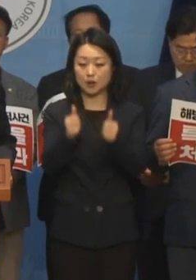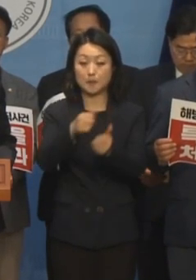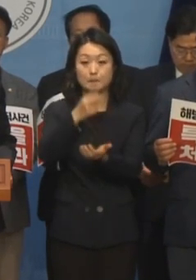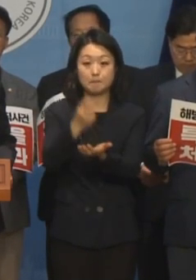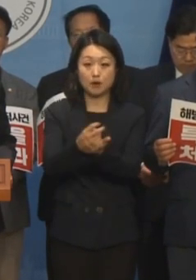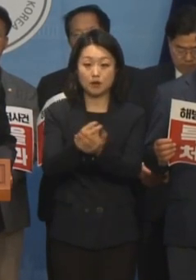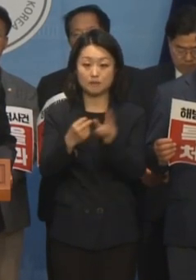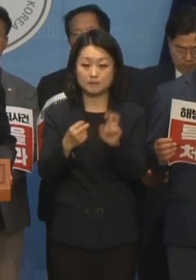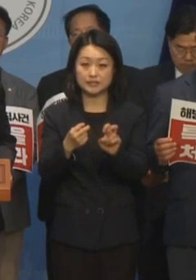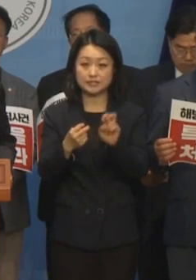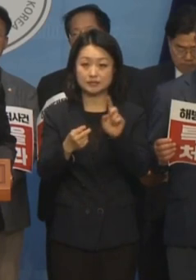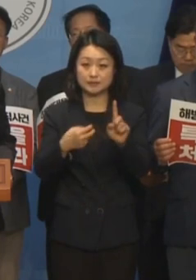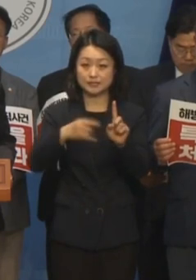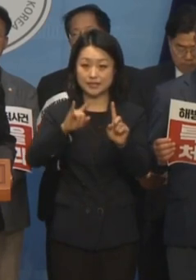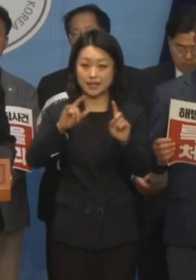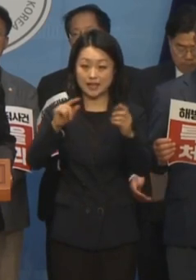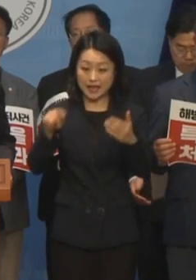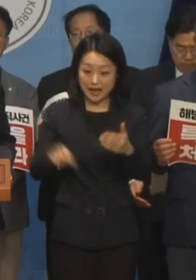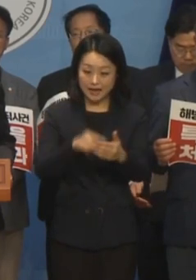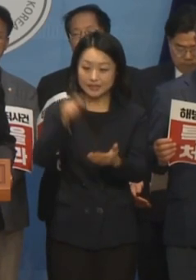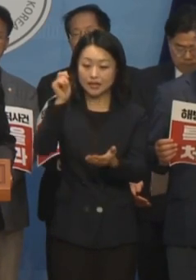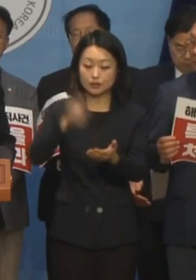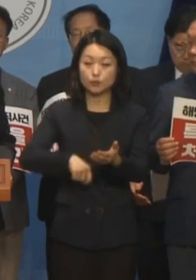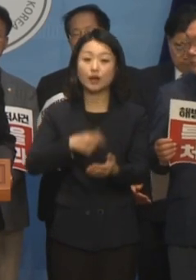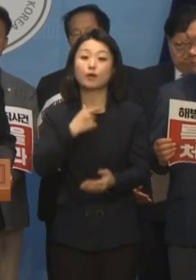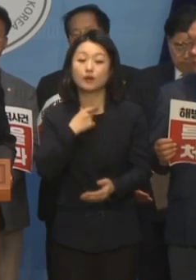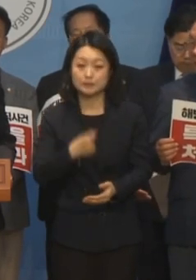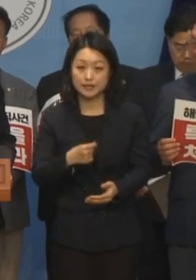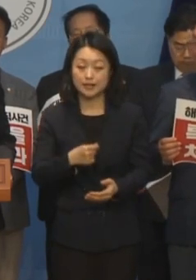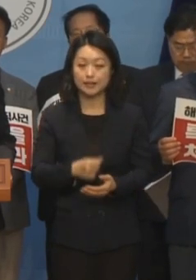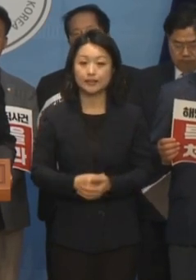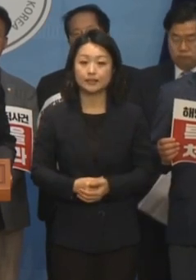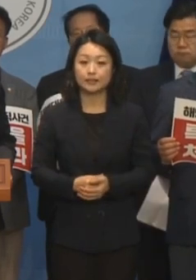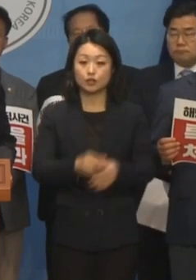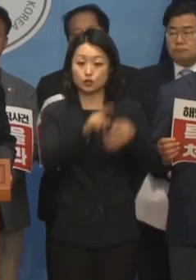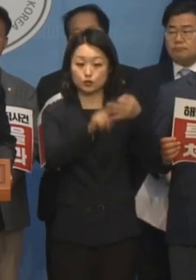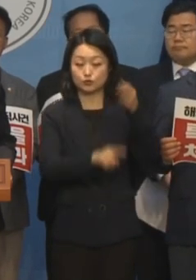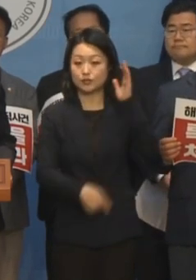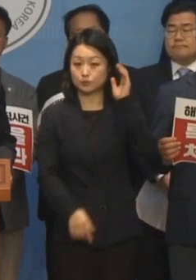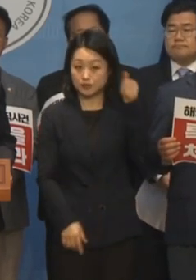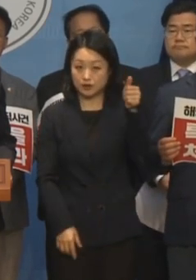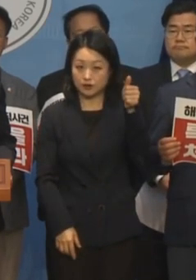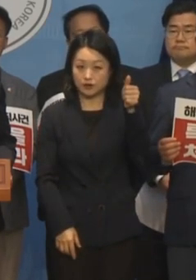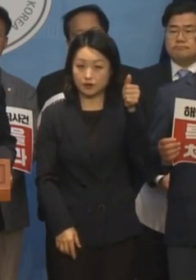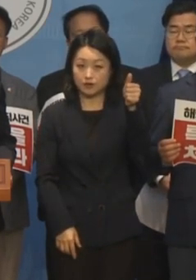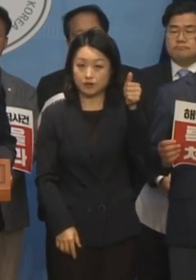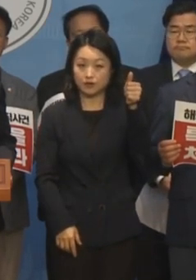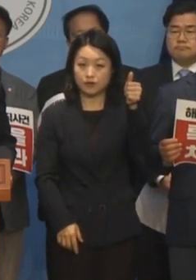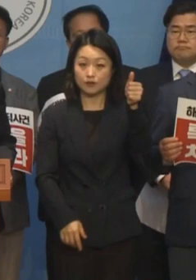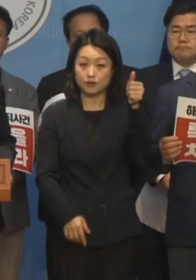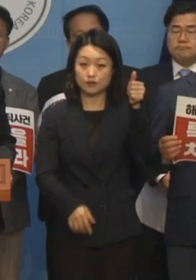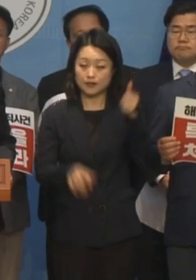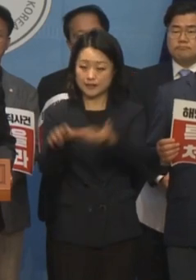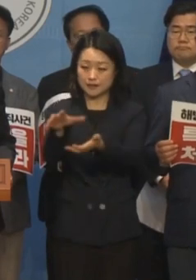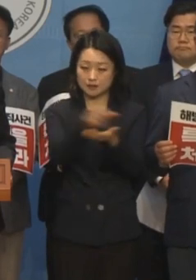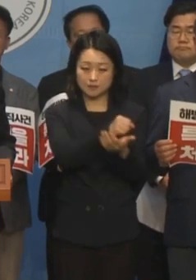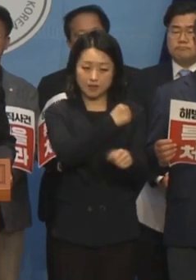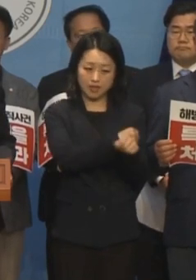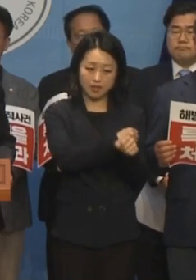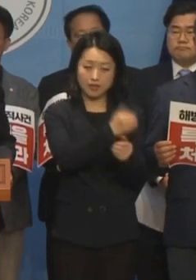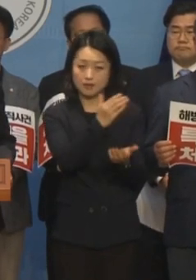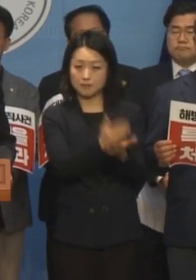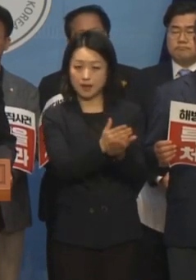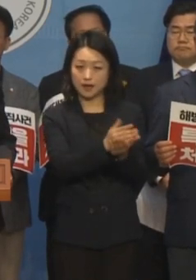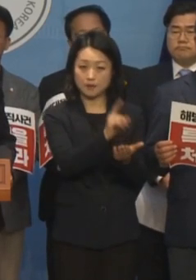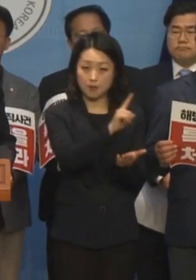국회 임기 안에 통과시킬 것입니다. 윤석열 대통령의 수용 여부가